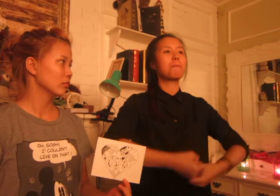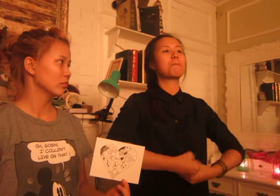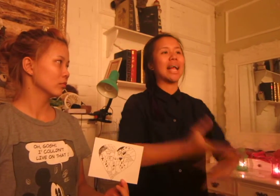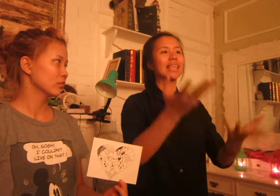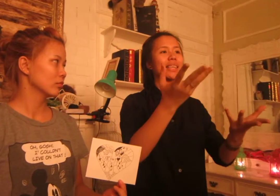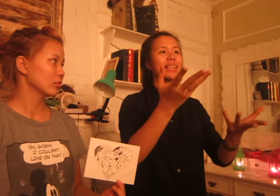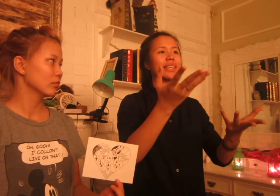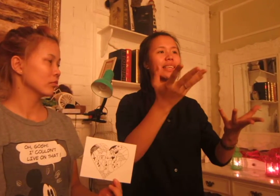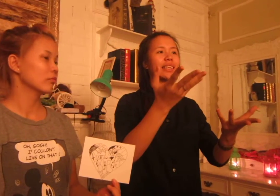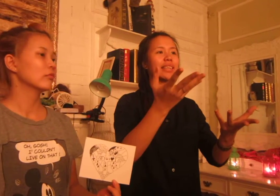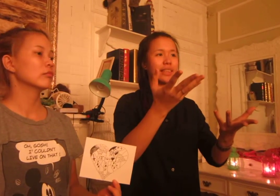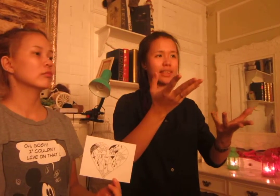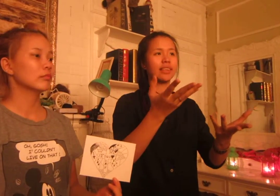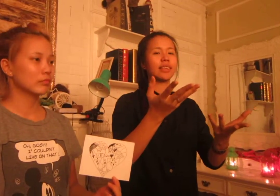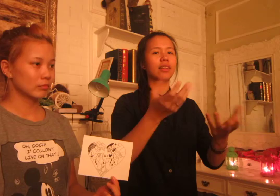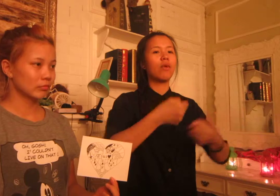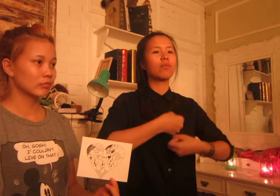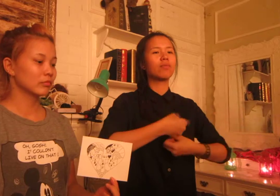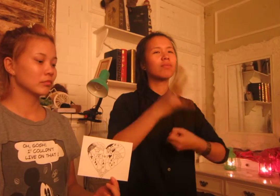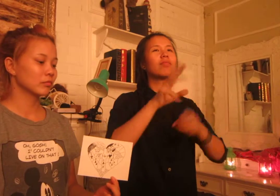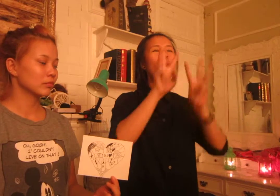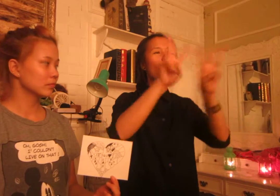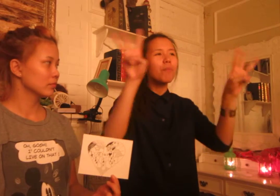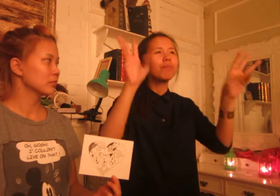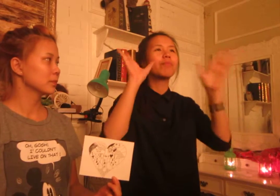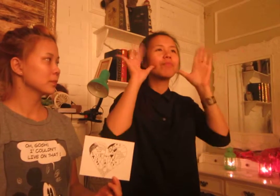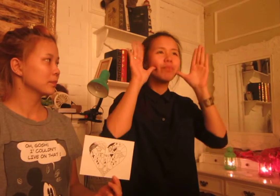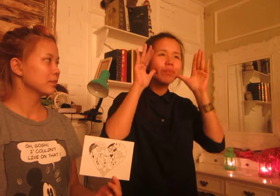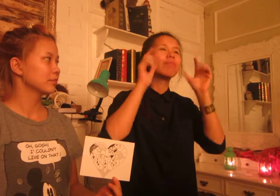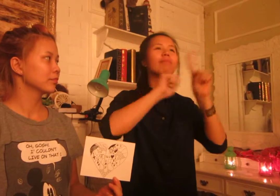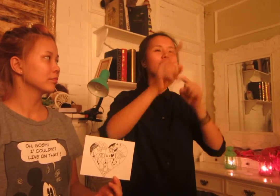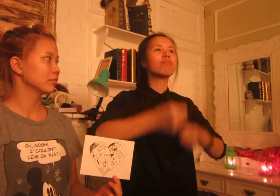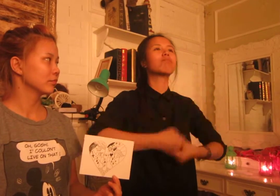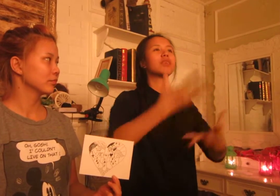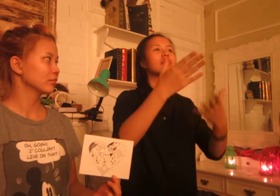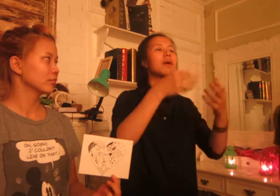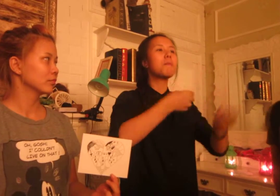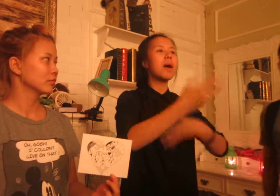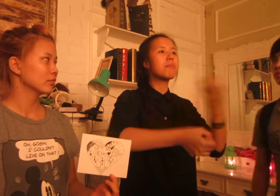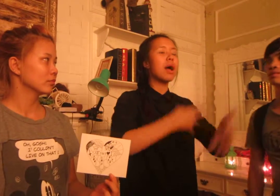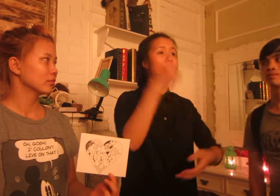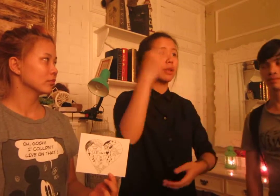và chúng ta bán. Cứ thử thôi, nếu mà không bán được thì các bạn mặc,